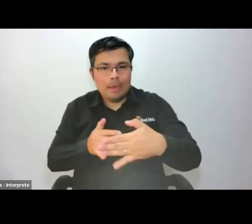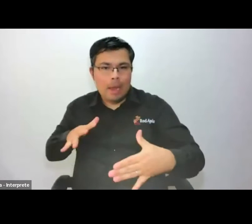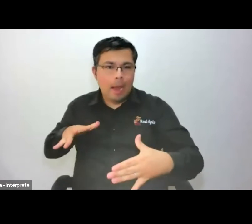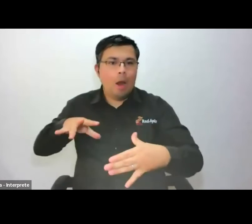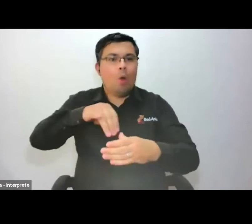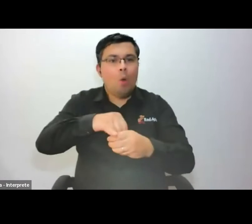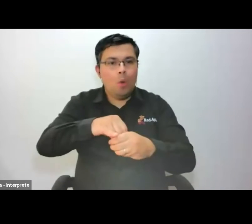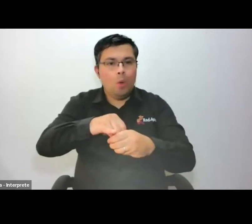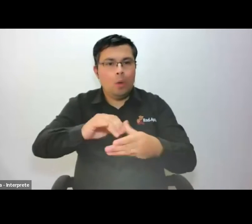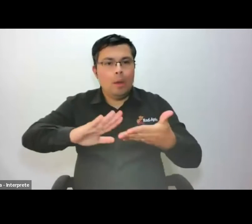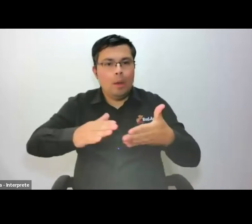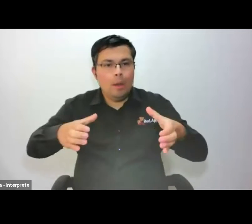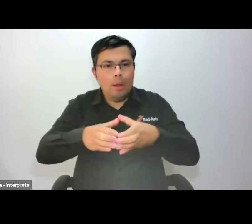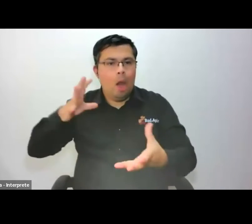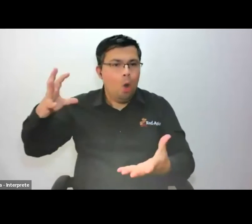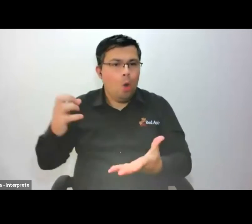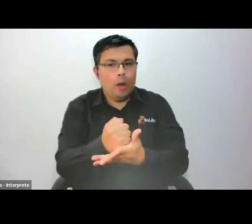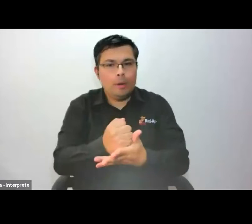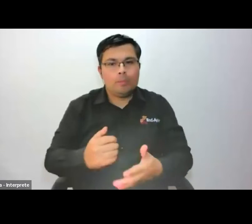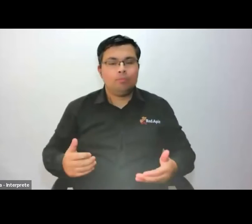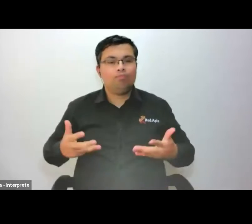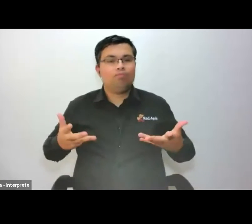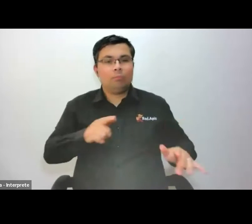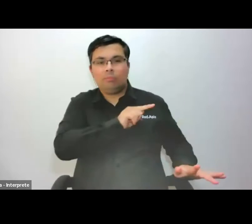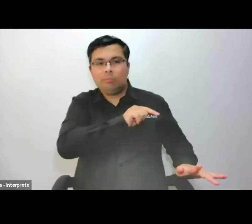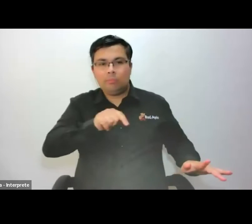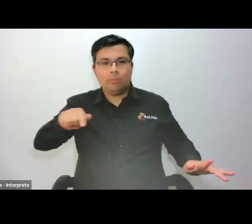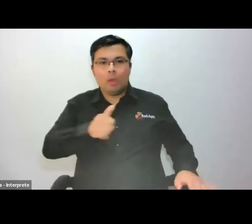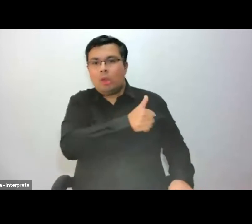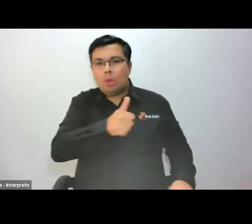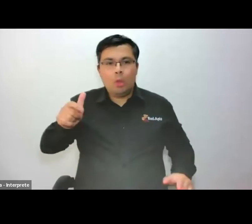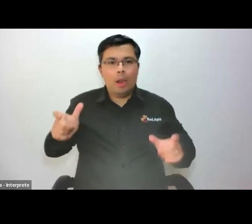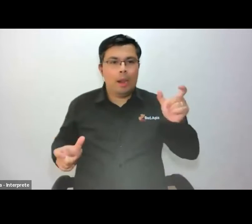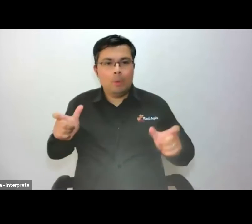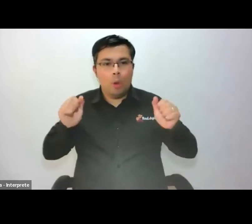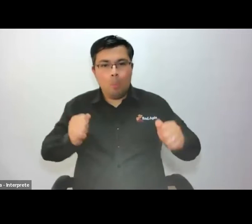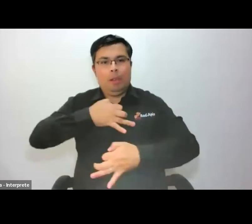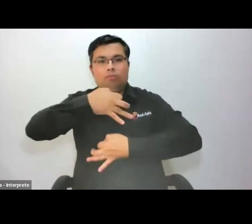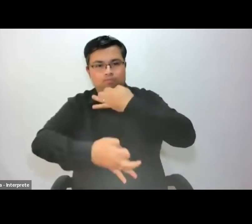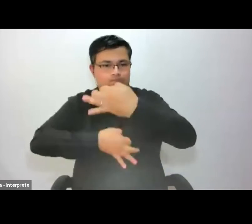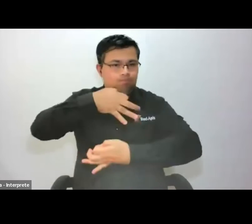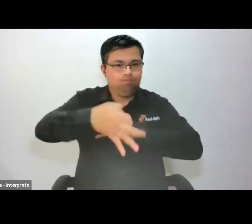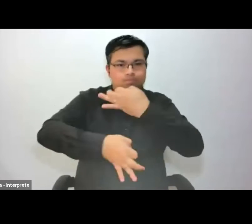las personas, ¿no?, involucradas puedan plantear sus inquietudes, sus necesidades, sus miedos, sus anhelos, sus